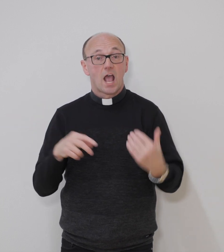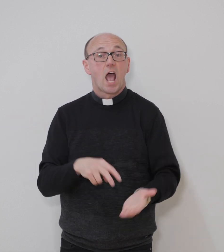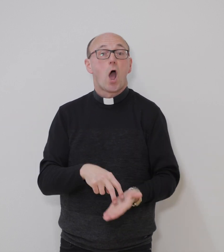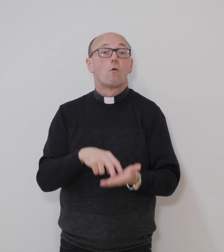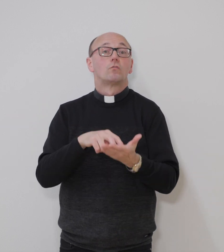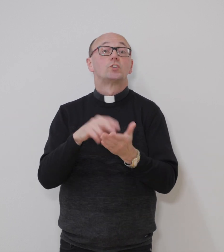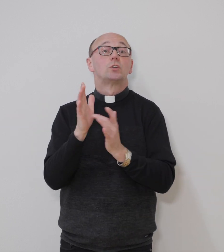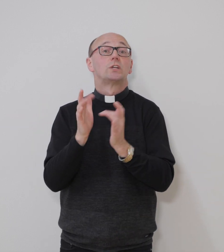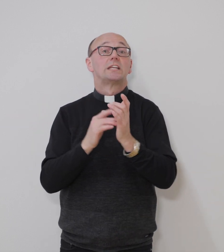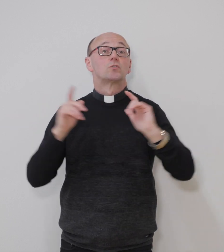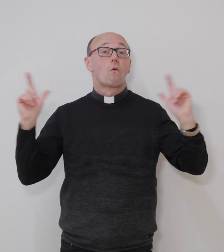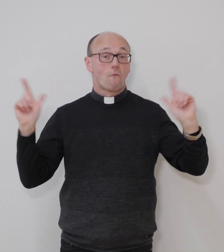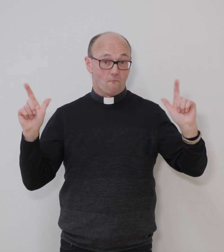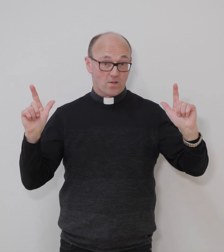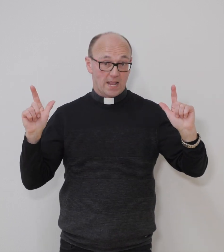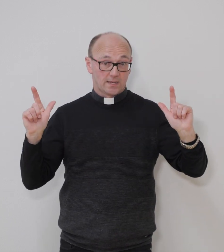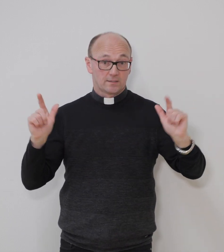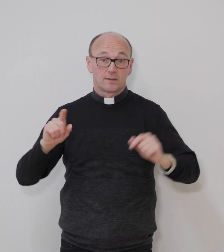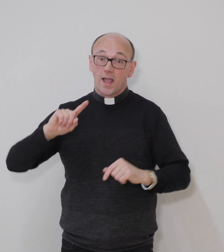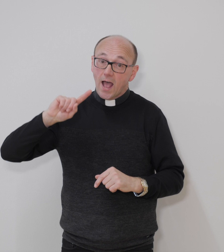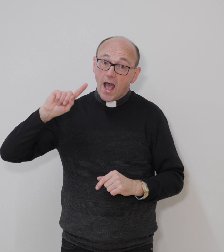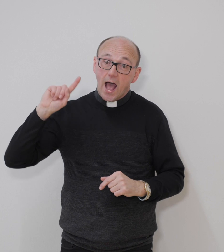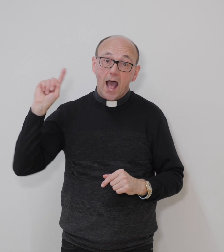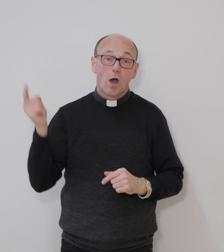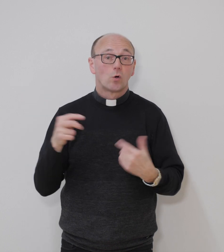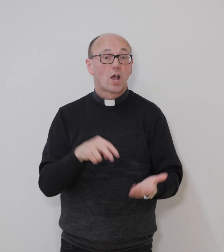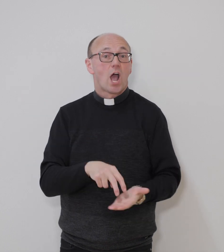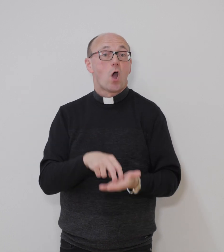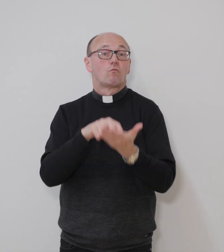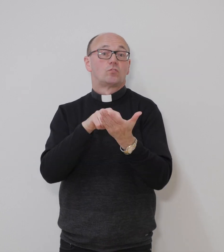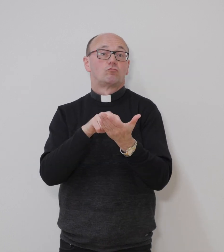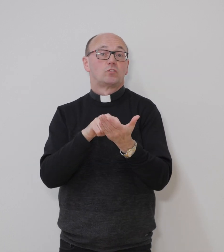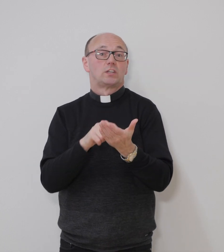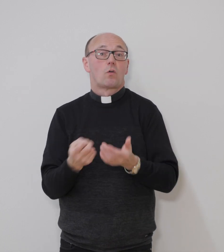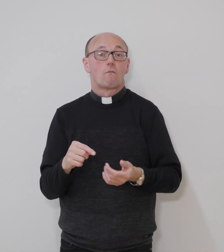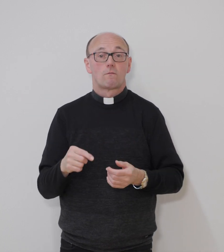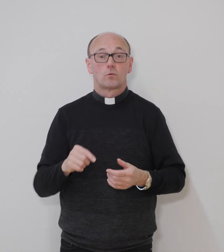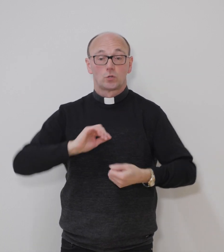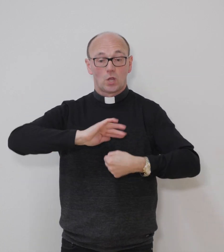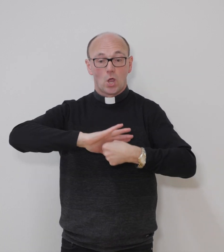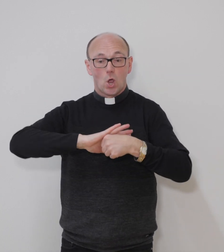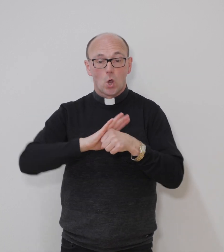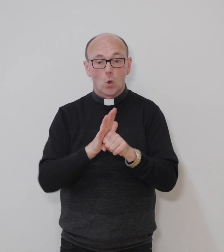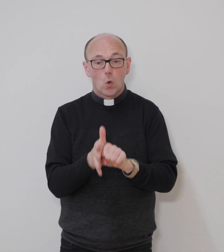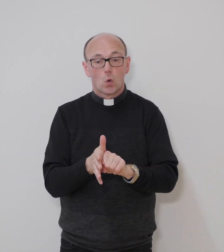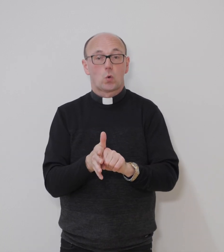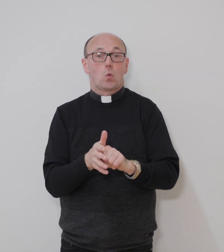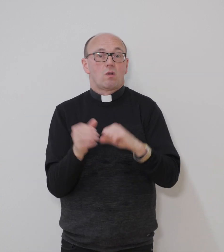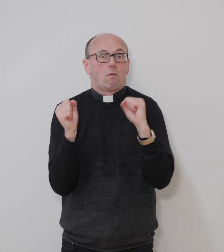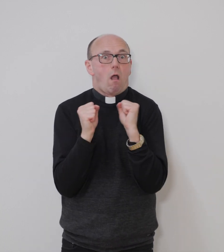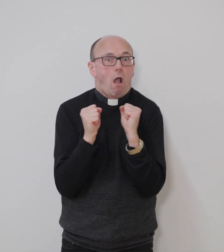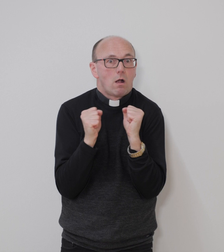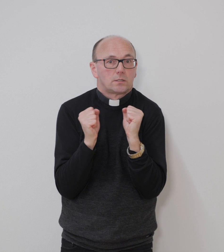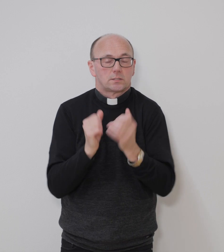Corona-bedingten Tod, denn wenn Corona hoffentlich bald besiegt sein wird, werden wir alle schmerzlich erkennen, dass wir auch darüber